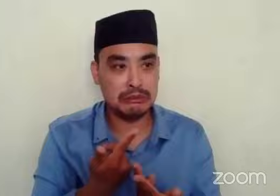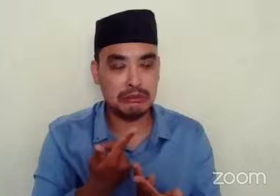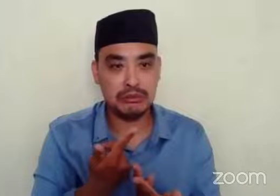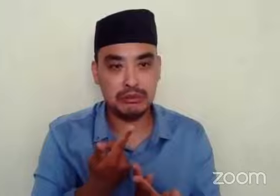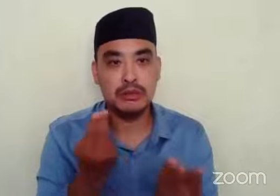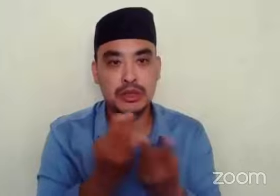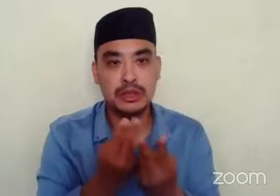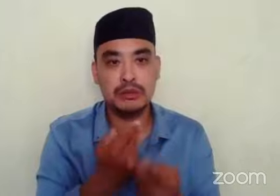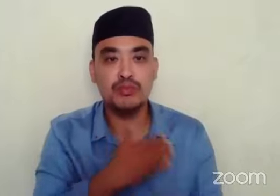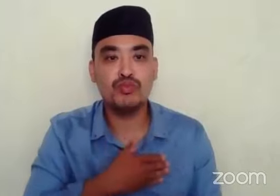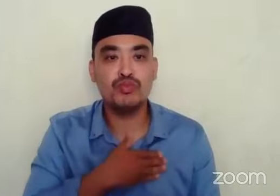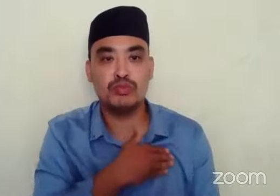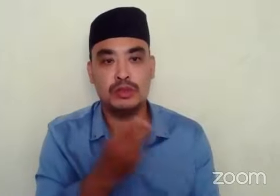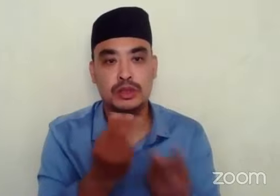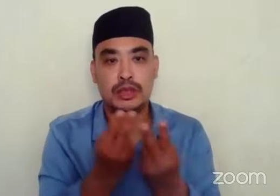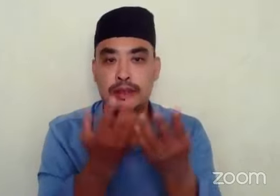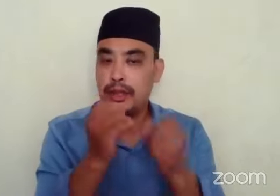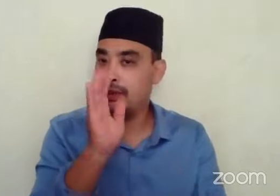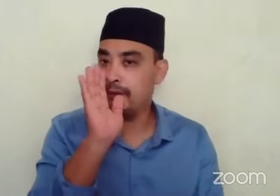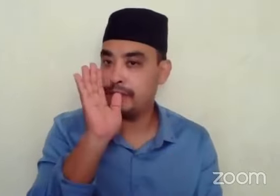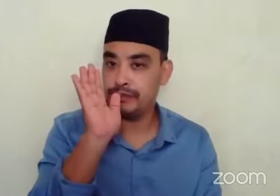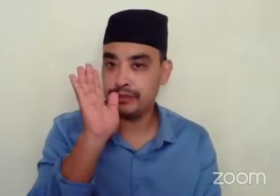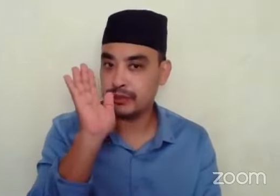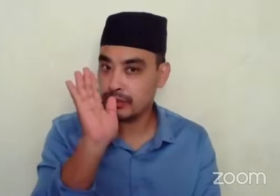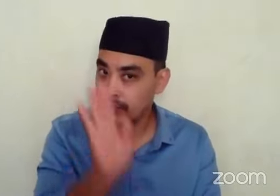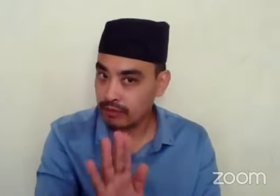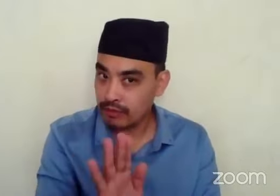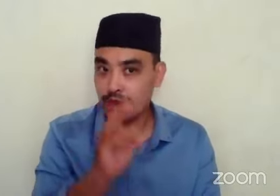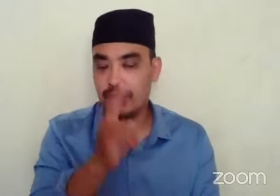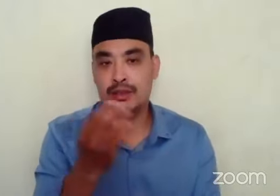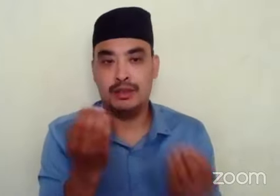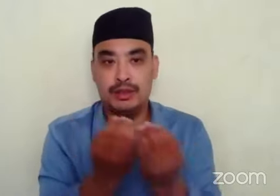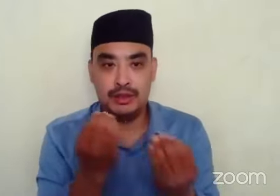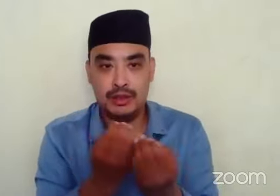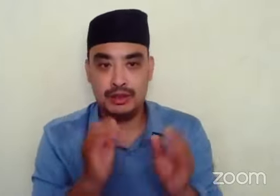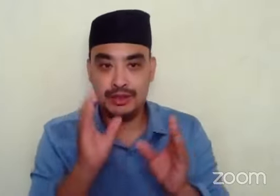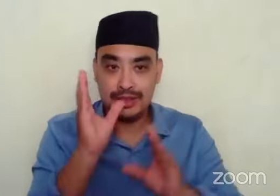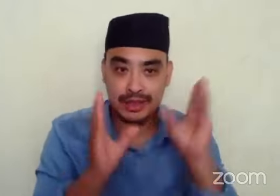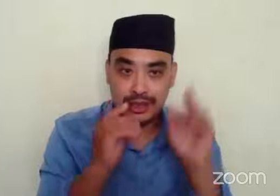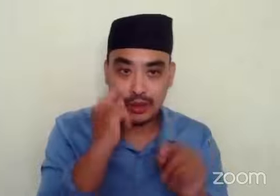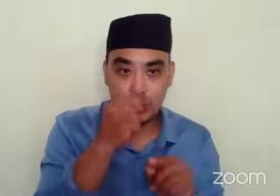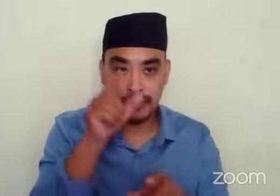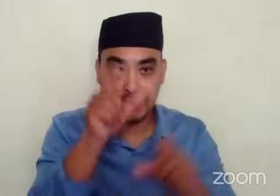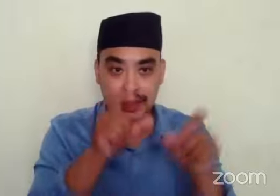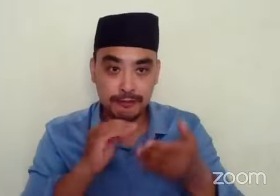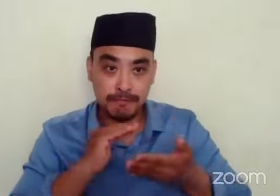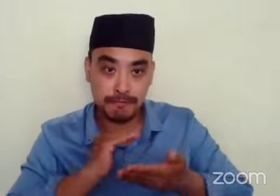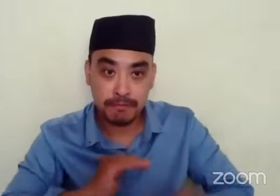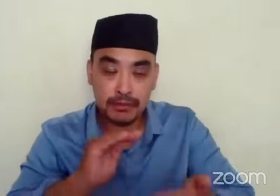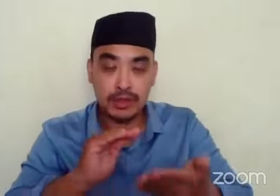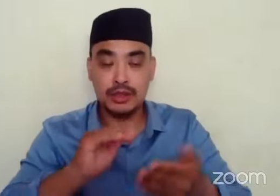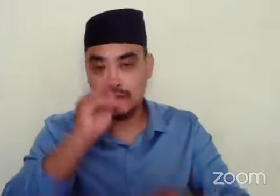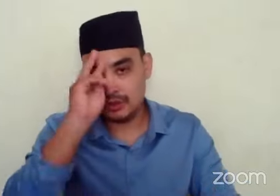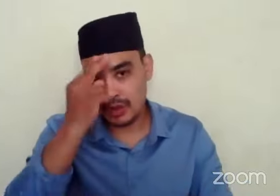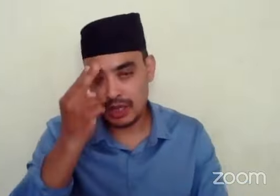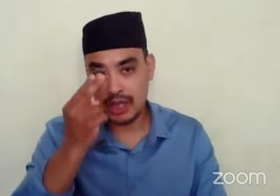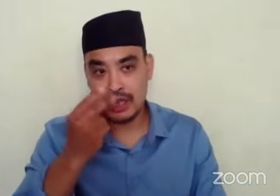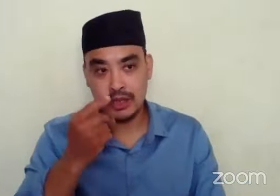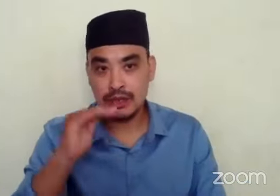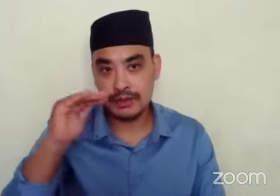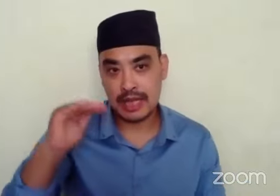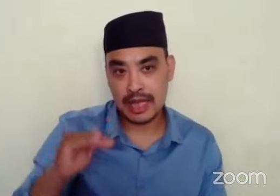गर्ने गरेको पाइन्छ। अनि त्यस्तै गरेर यदि कोही व्यक्ति जन्मजात अथवा कोही सानै